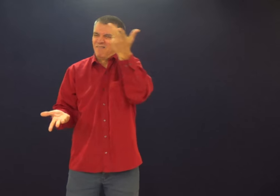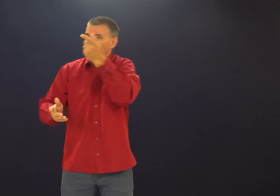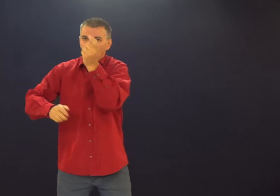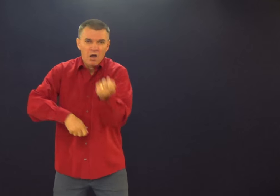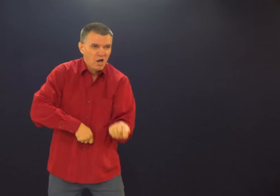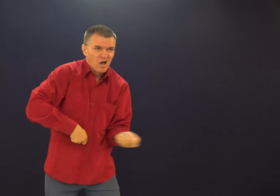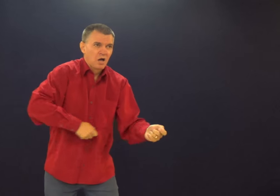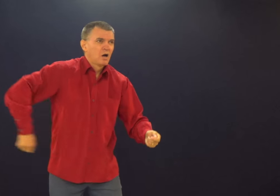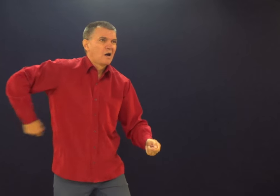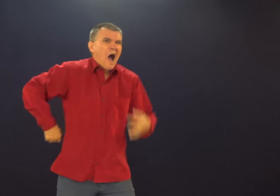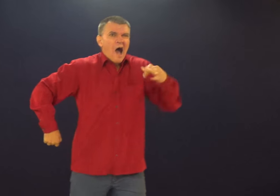acho, né? Eu acho.